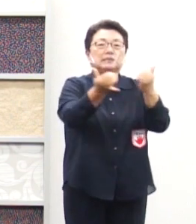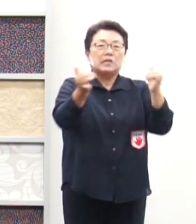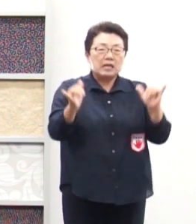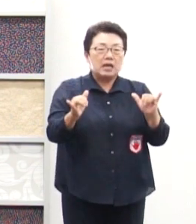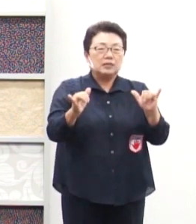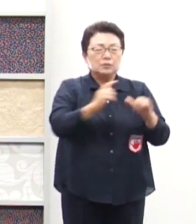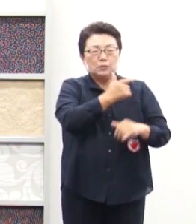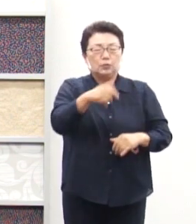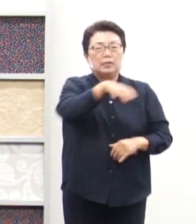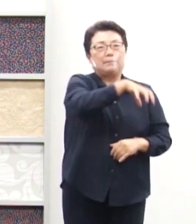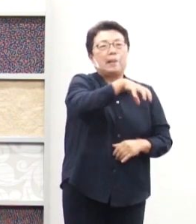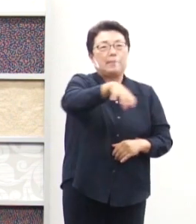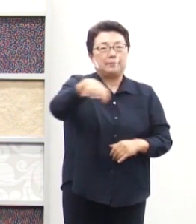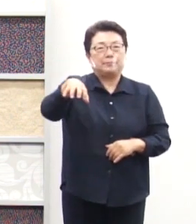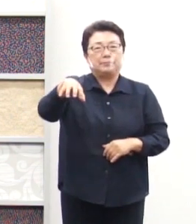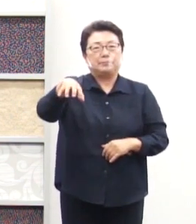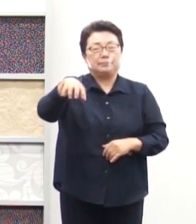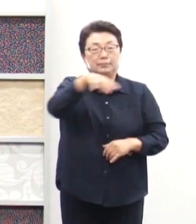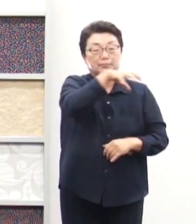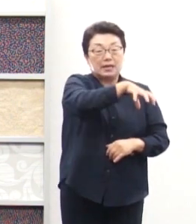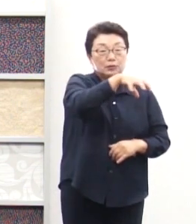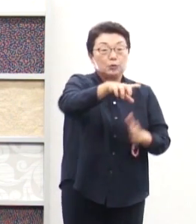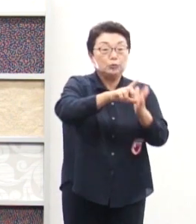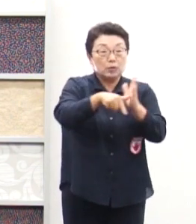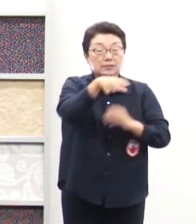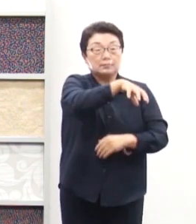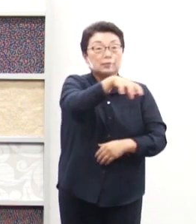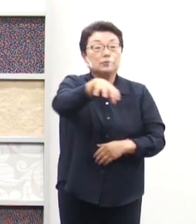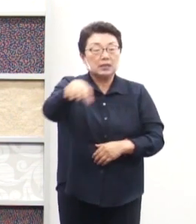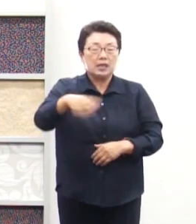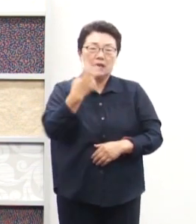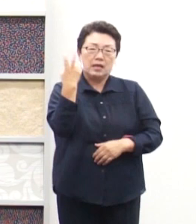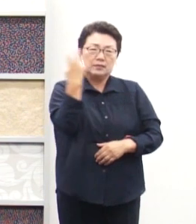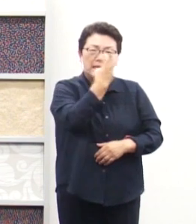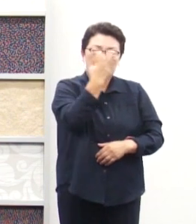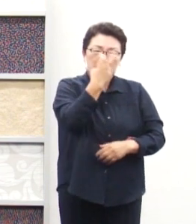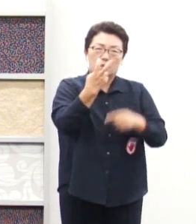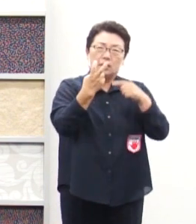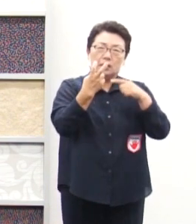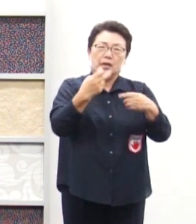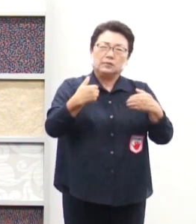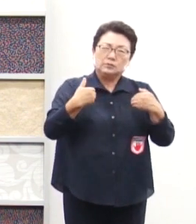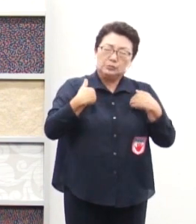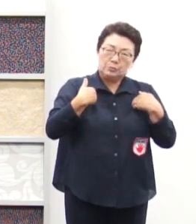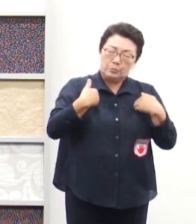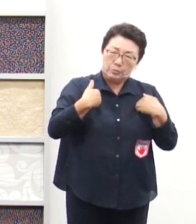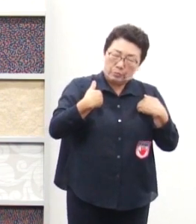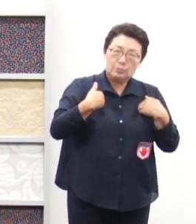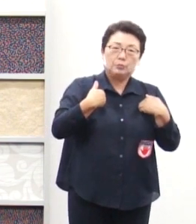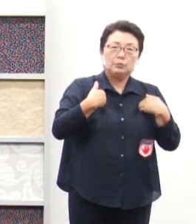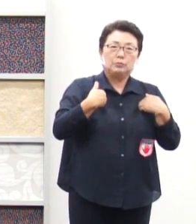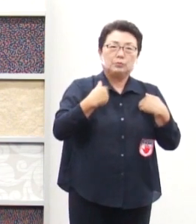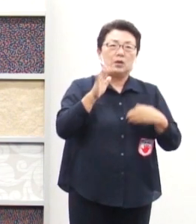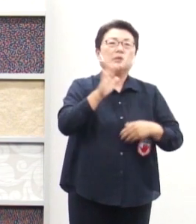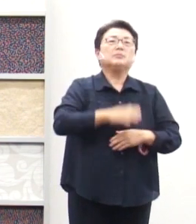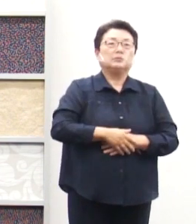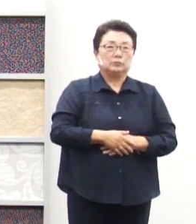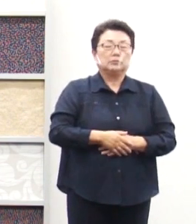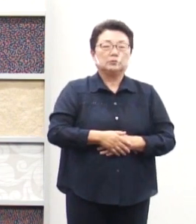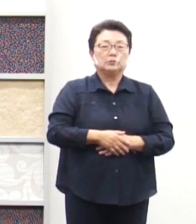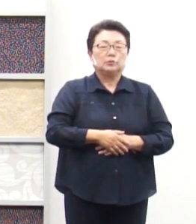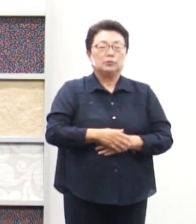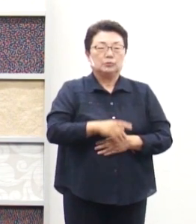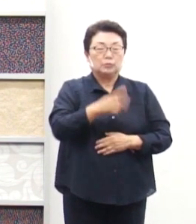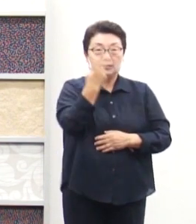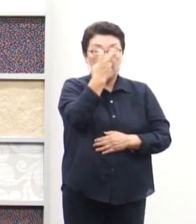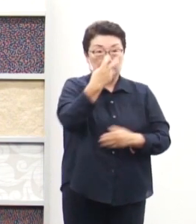ざまな場面でですね、その検査の需要というのは大変高まっているわけでありまして、これらに対応